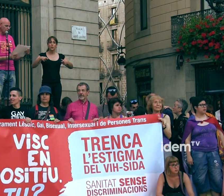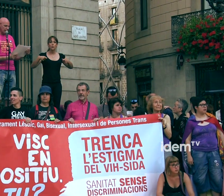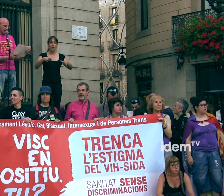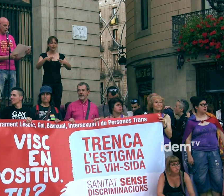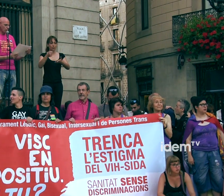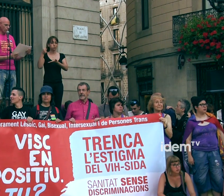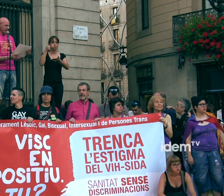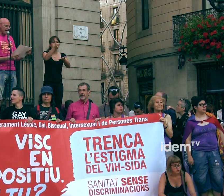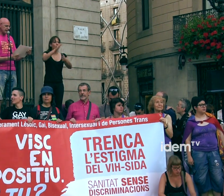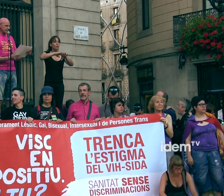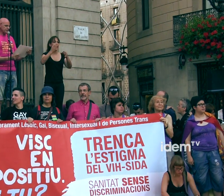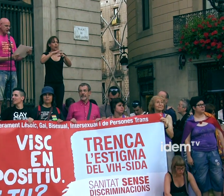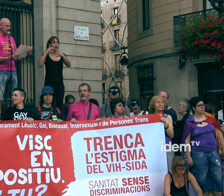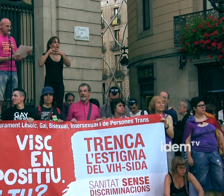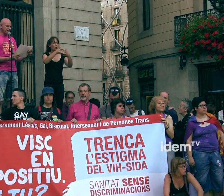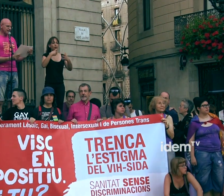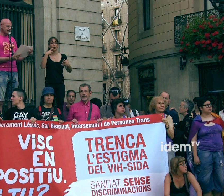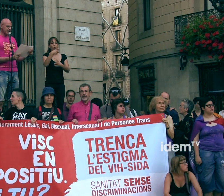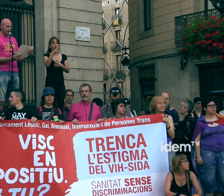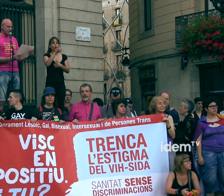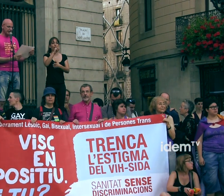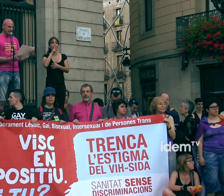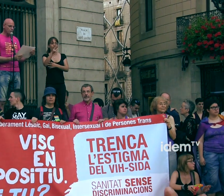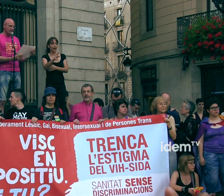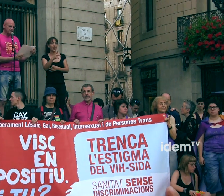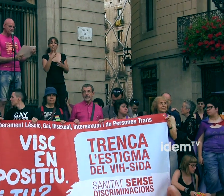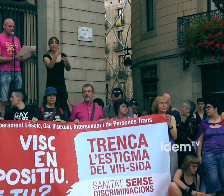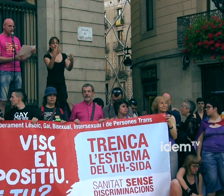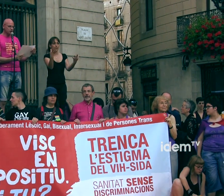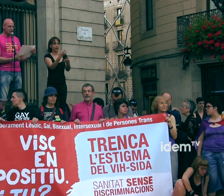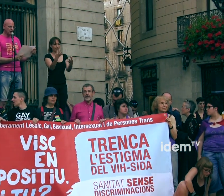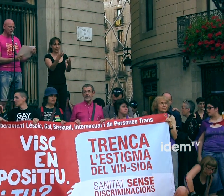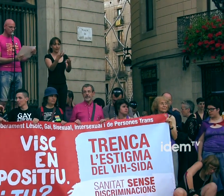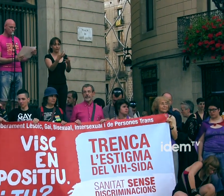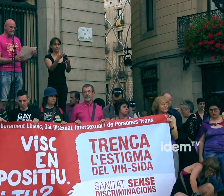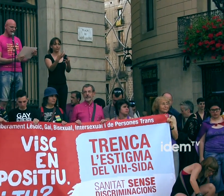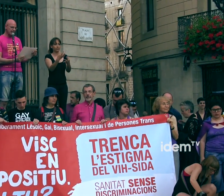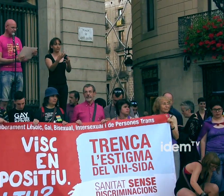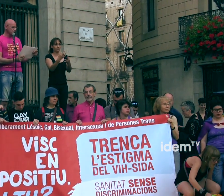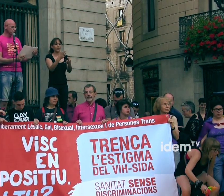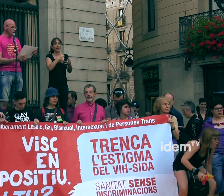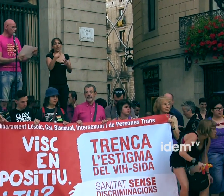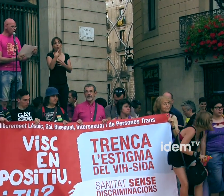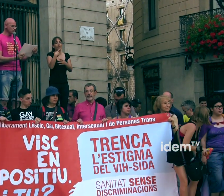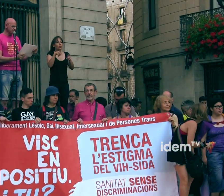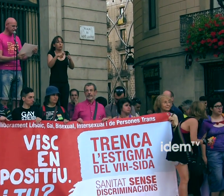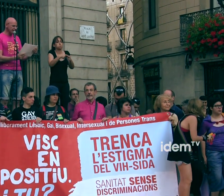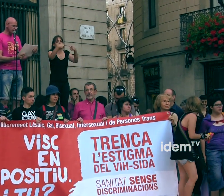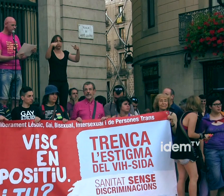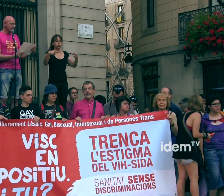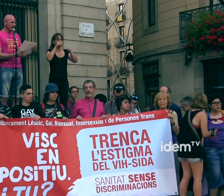contra l'UVIH significa necessàriament l'augment d'infeccions per l'UVIH.